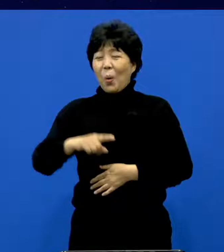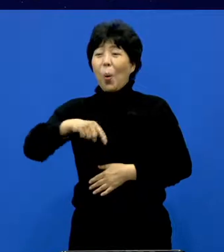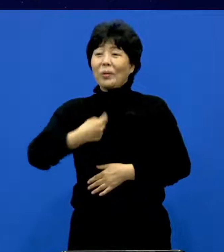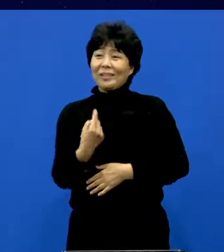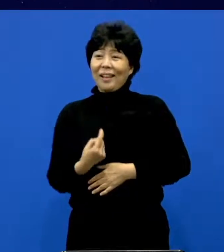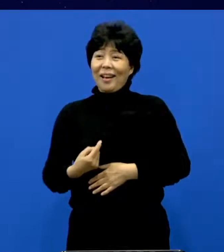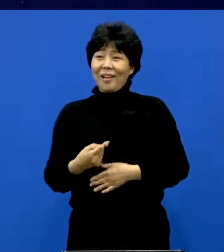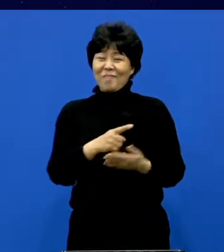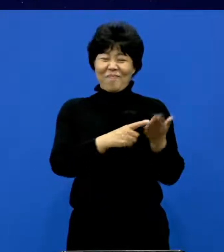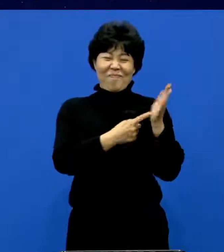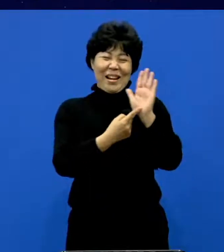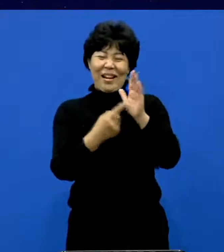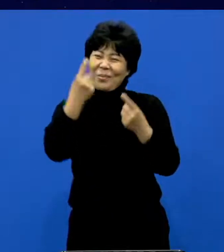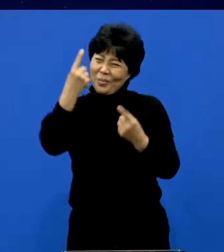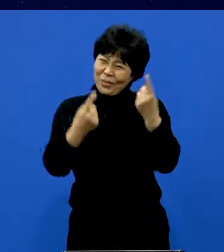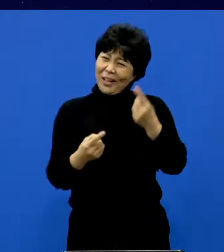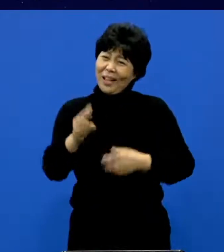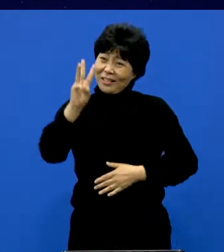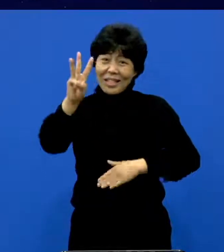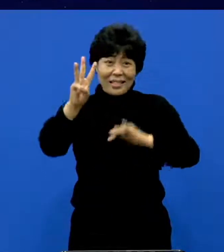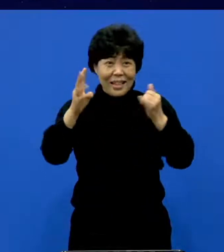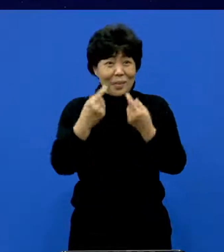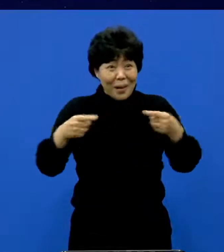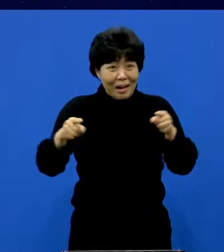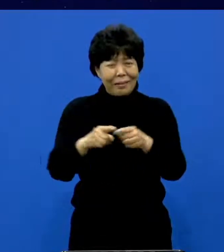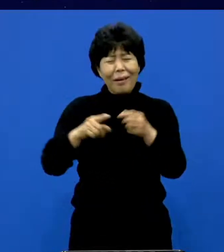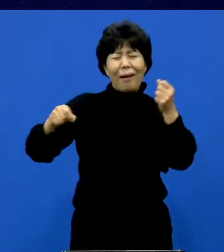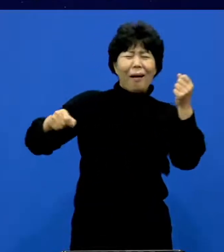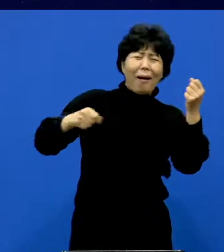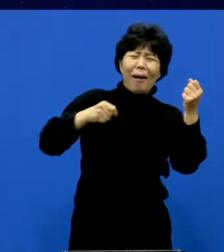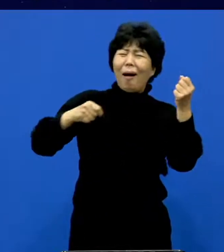멋있고. 오늘 정말 예가 들게 참 좋네.